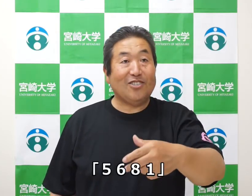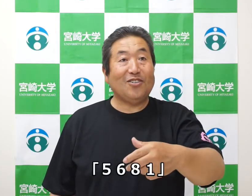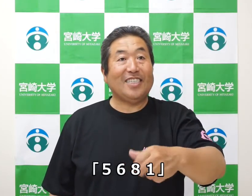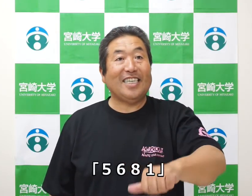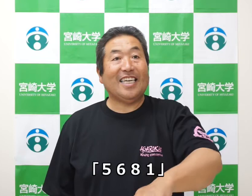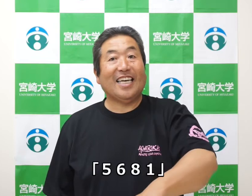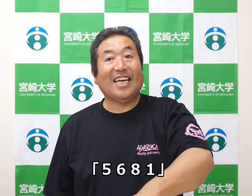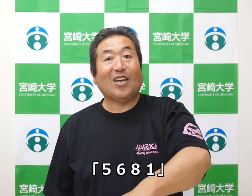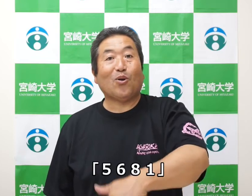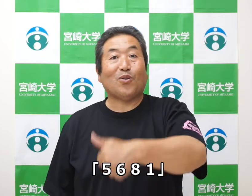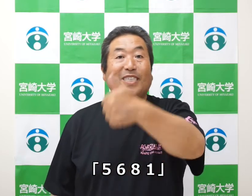5681、